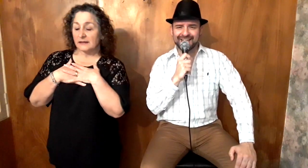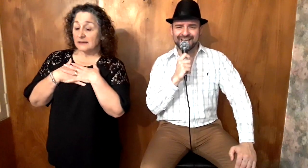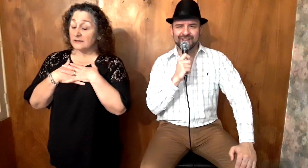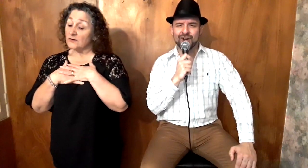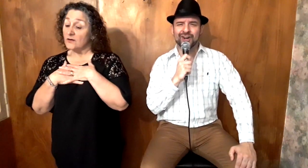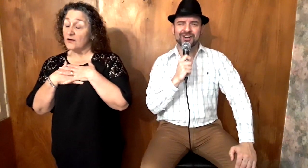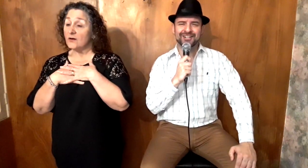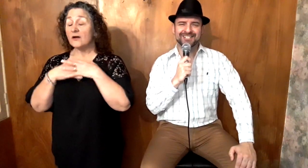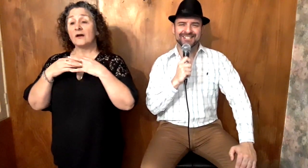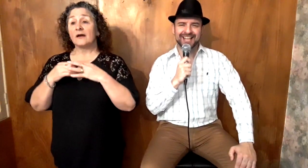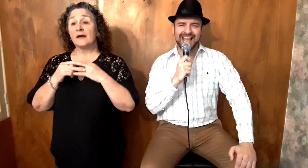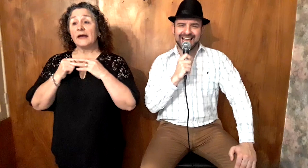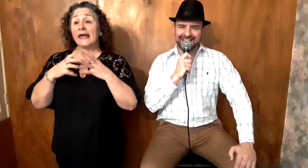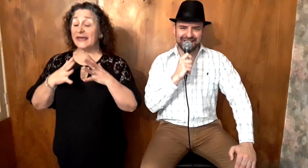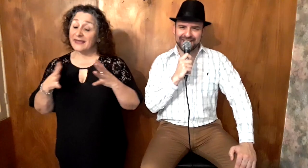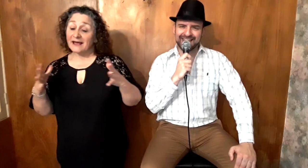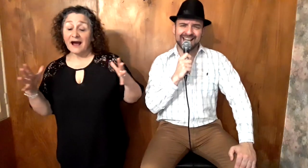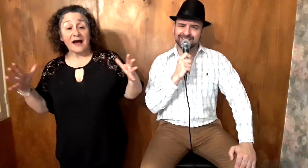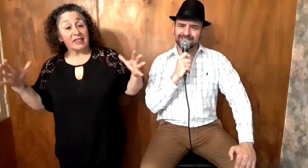querido,